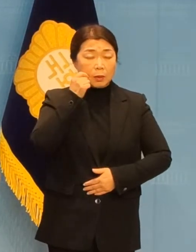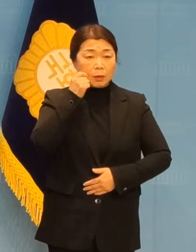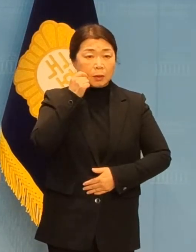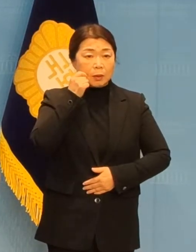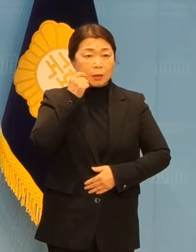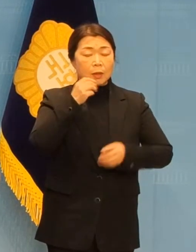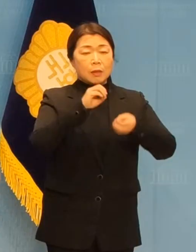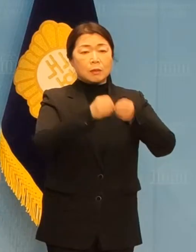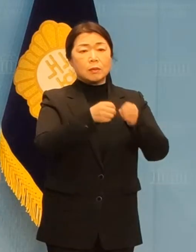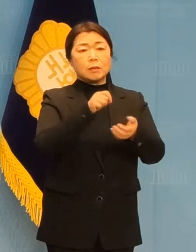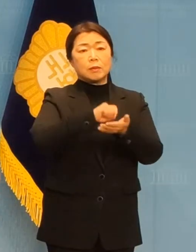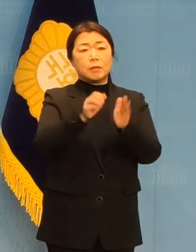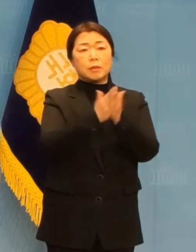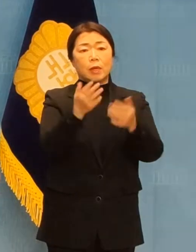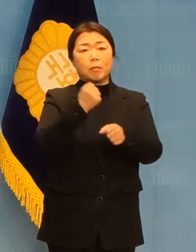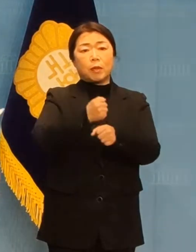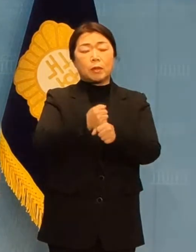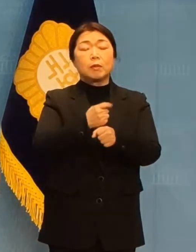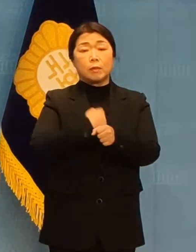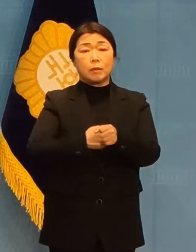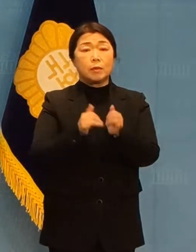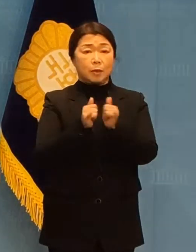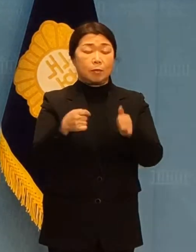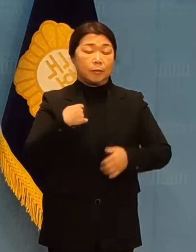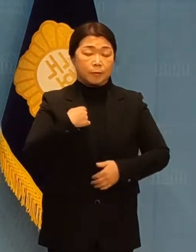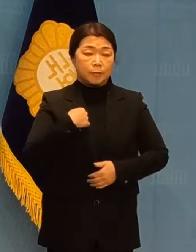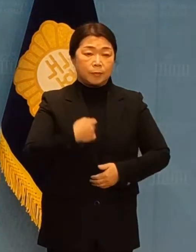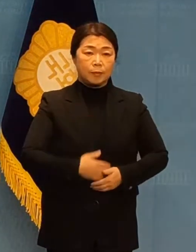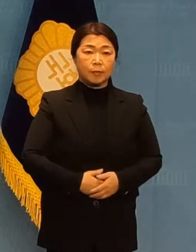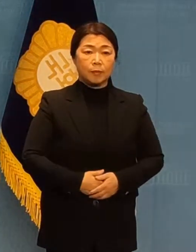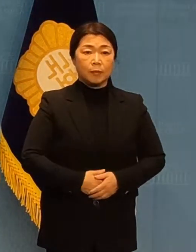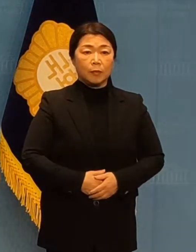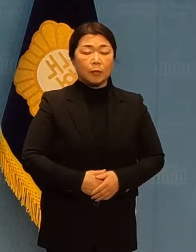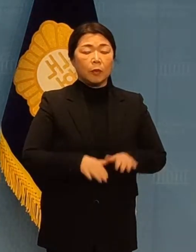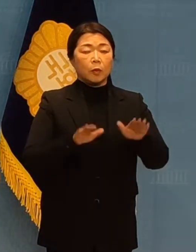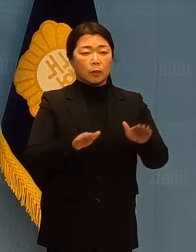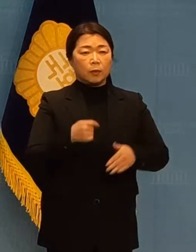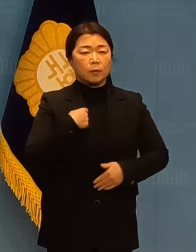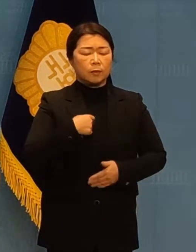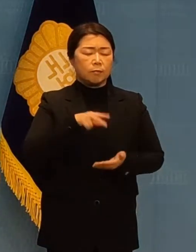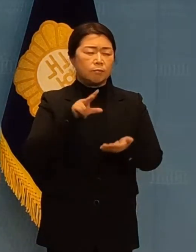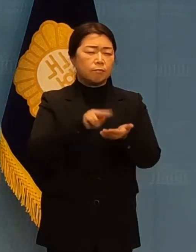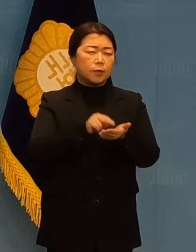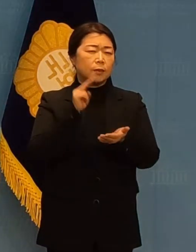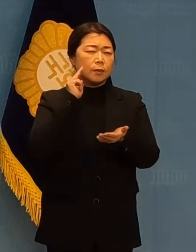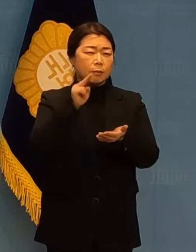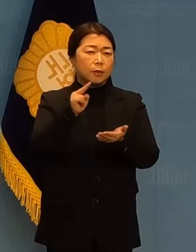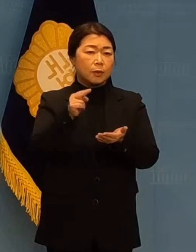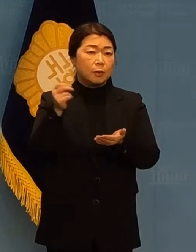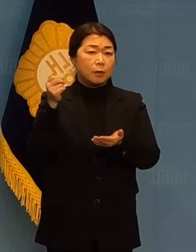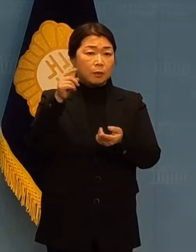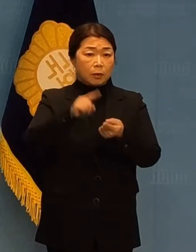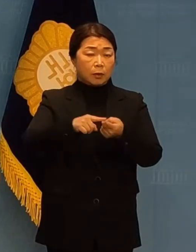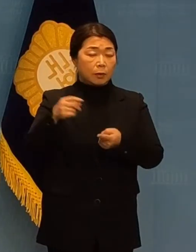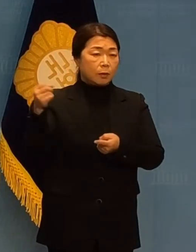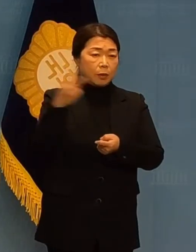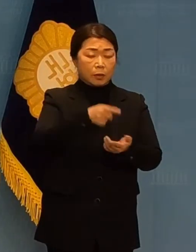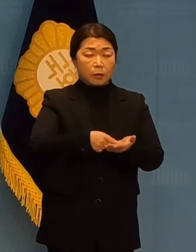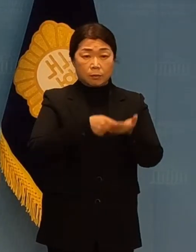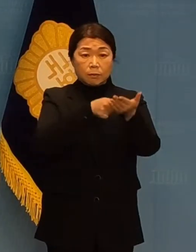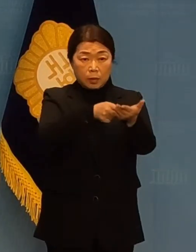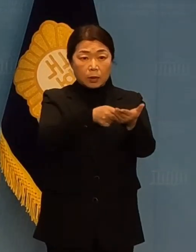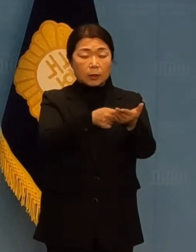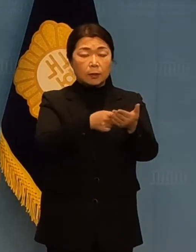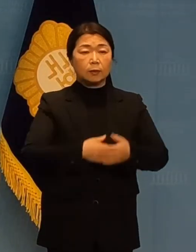작가이기도 합니다. 오늘 저는 매우 심각한 문제를 다시 한번 제기하고자 이 자리에